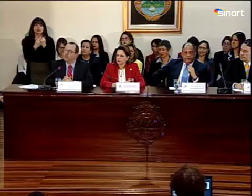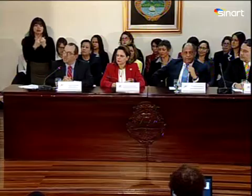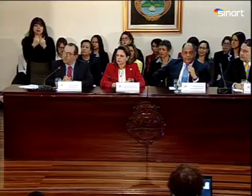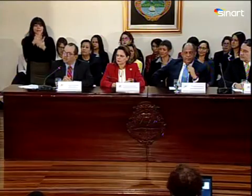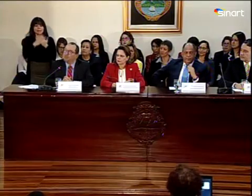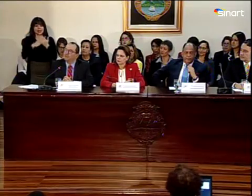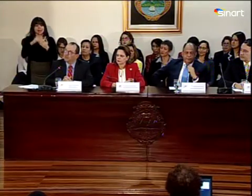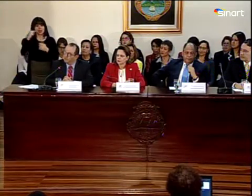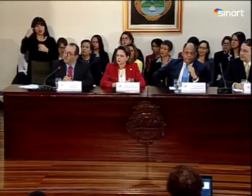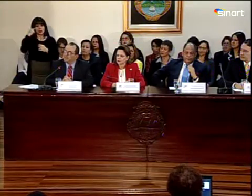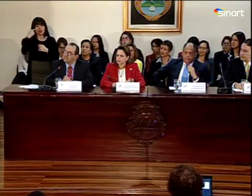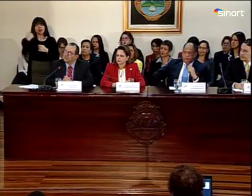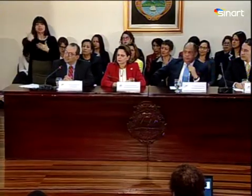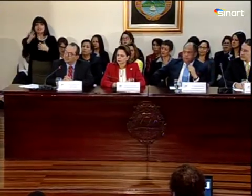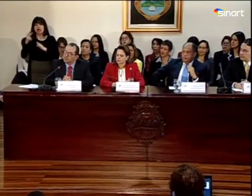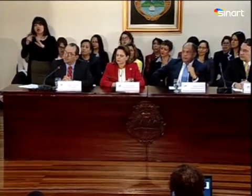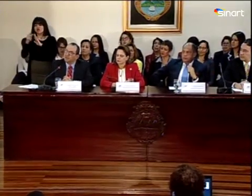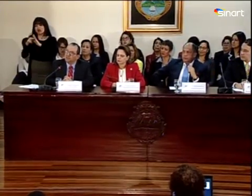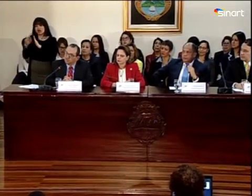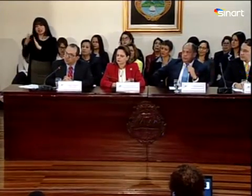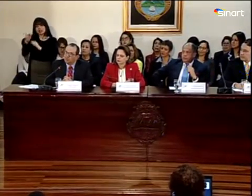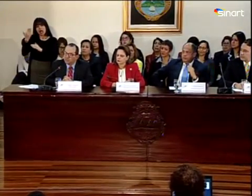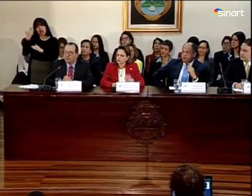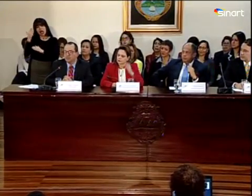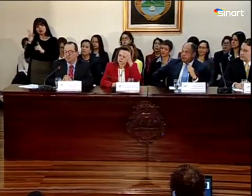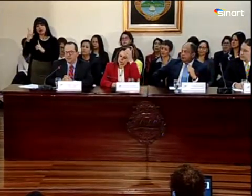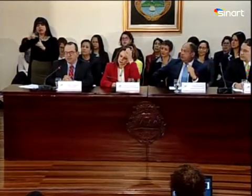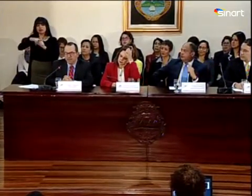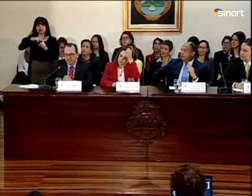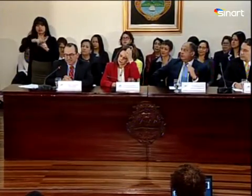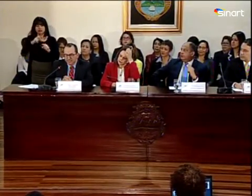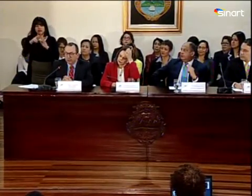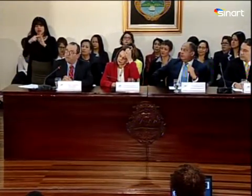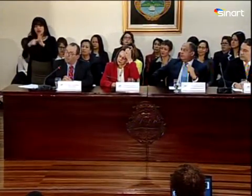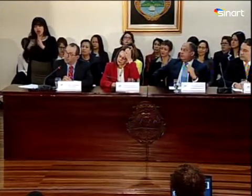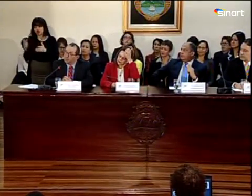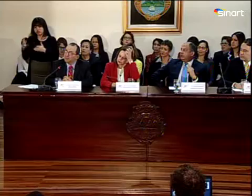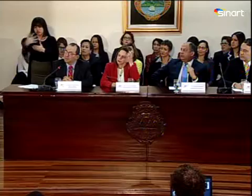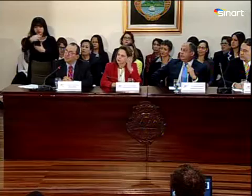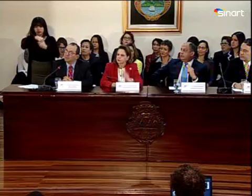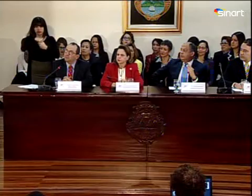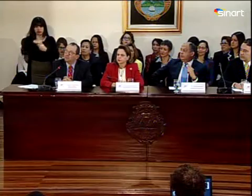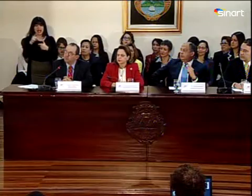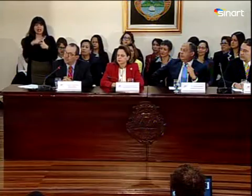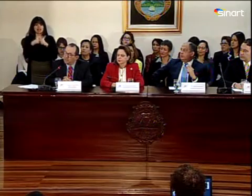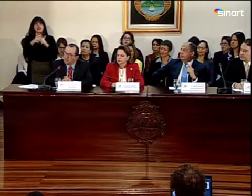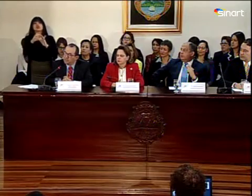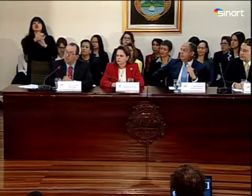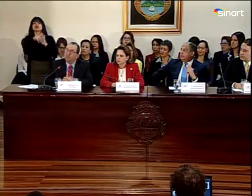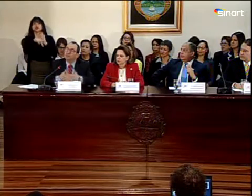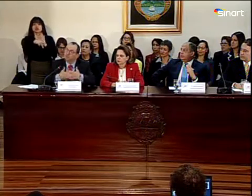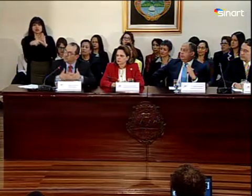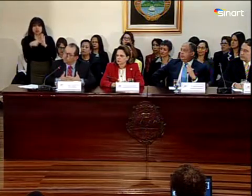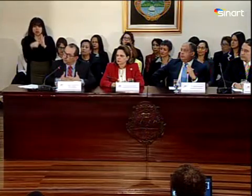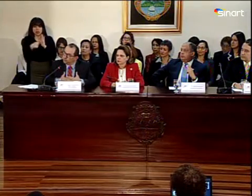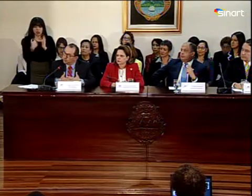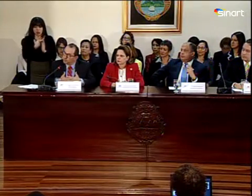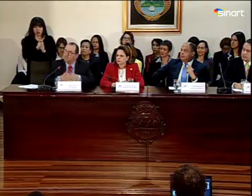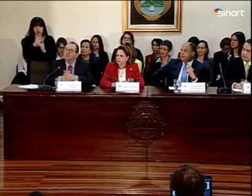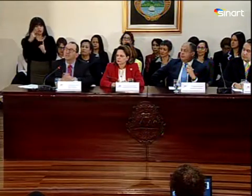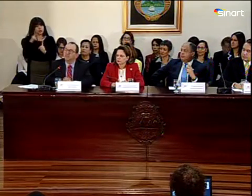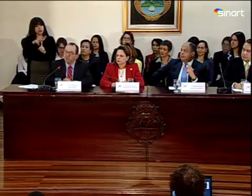administración provenga de alguna norma ya existente, de modo que los reparos en materia de constitucionalidad, desde nuestro